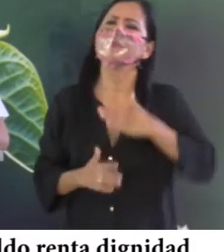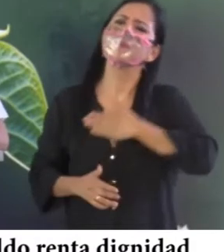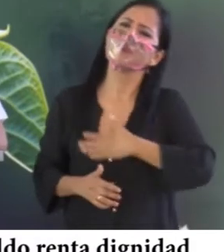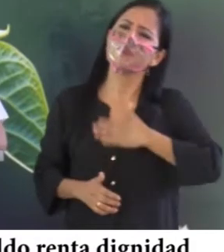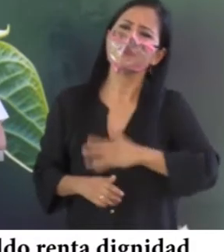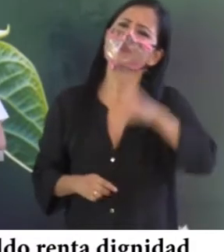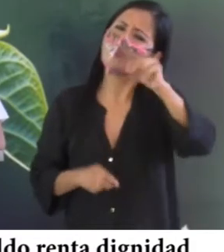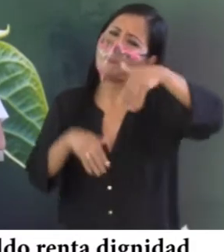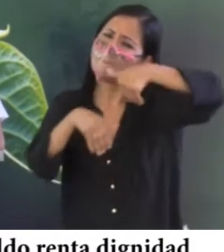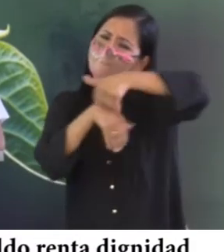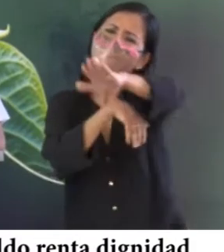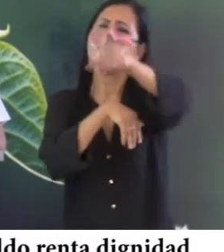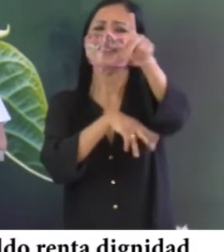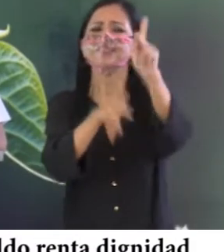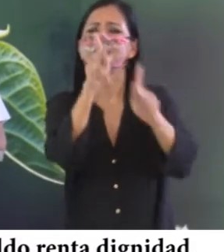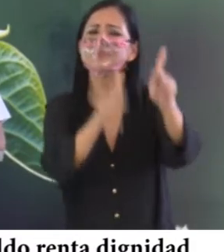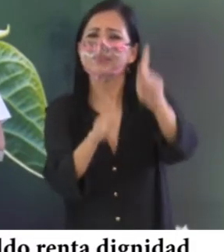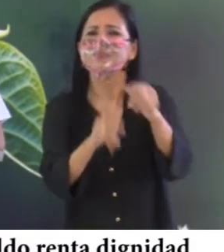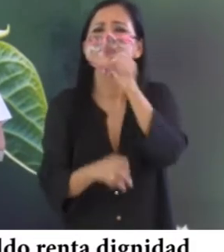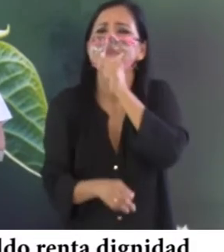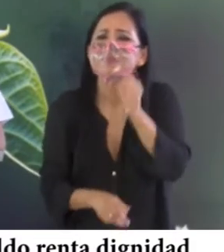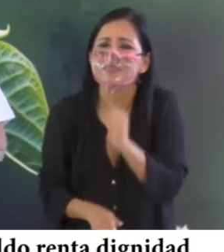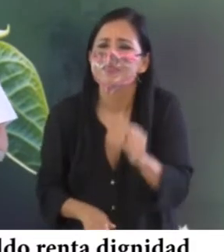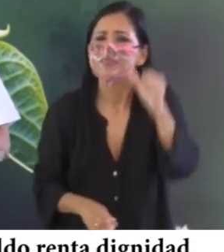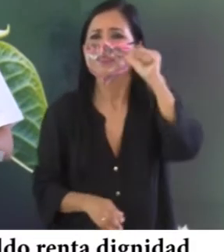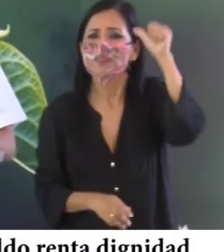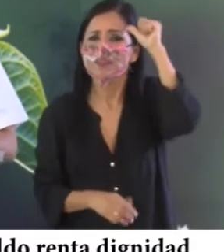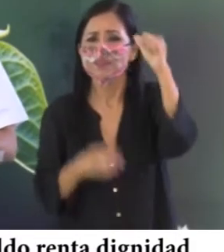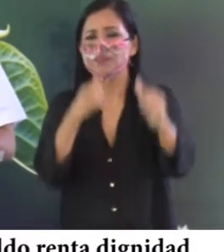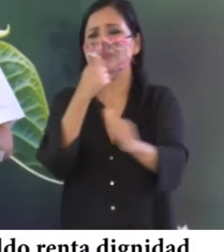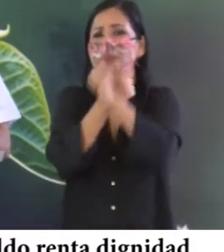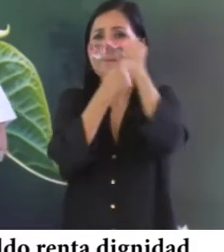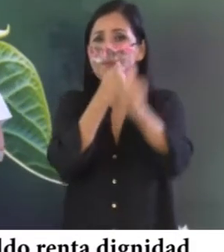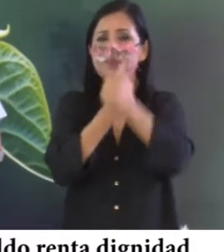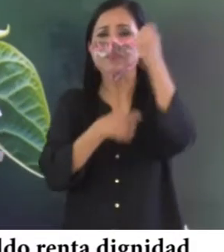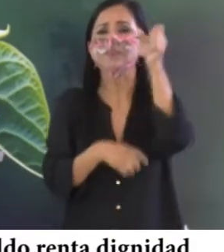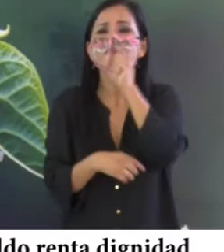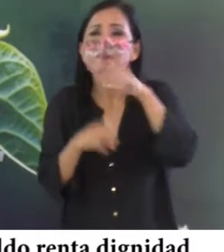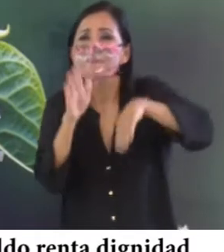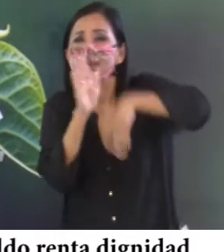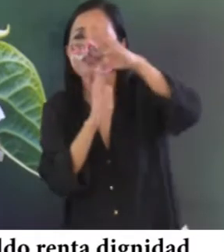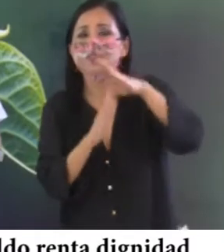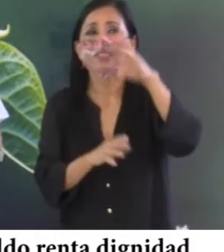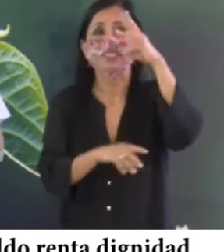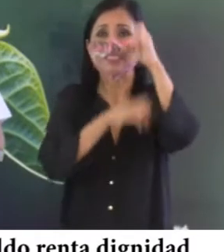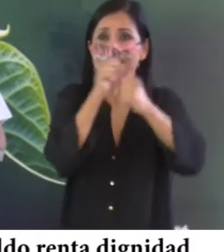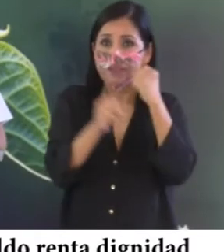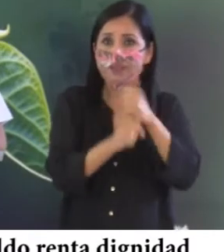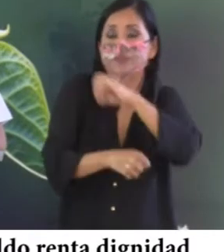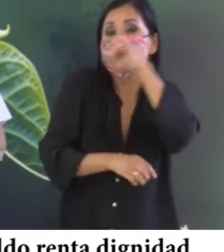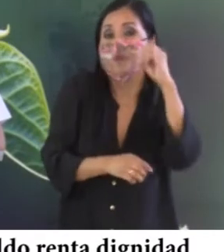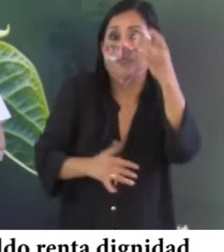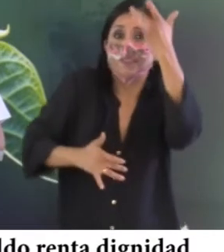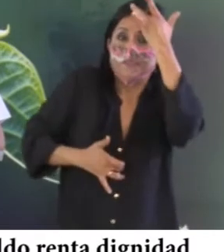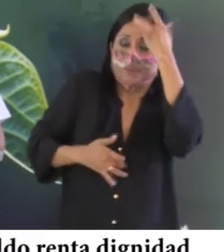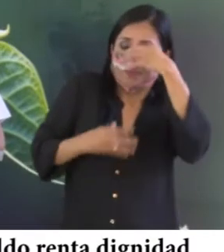exponer a estas personas de riesgo, aquellas personas mayores con enfermedades de